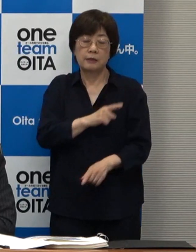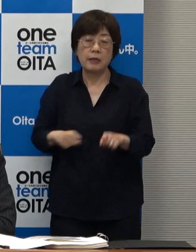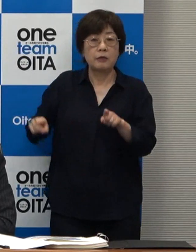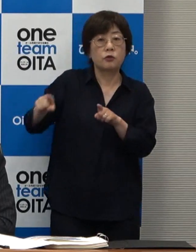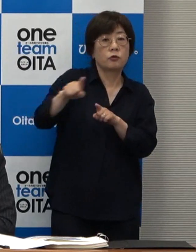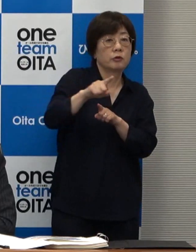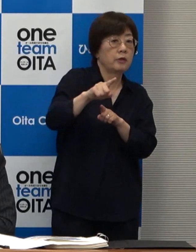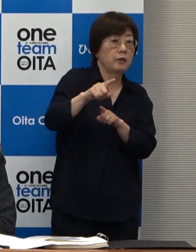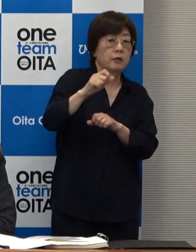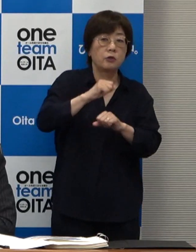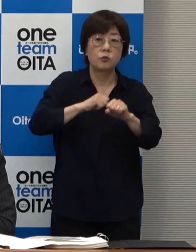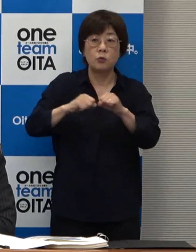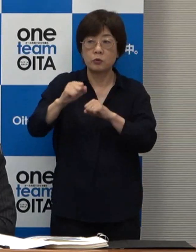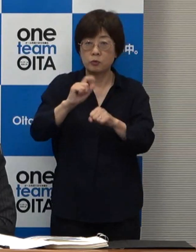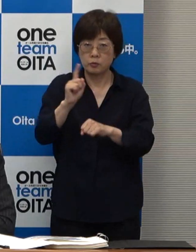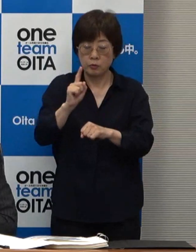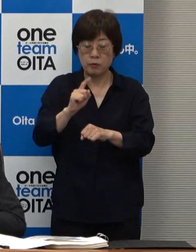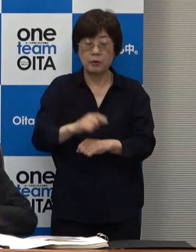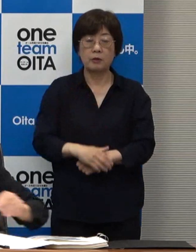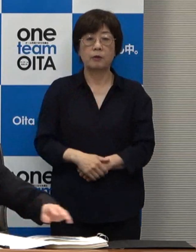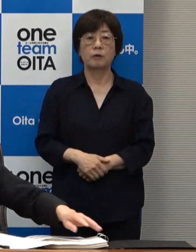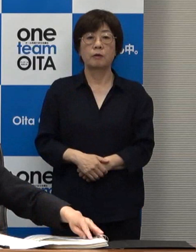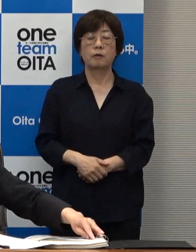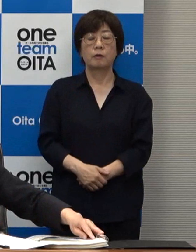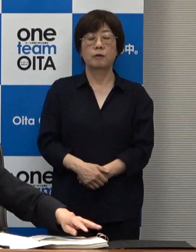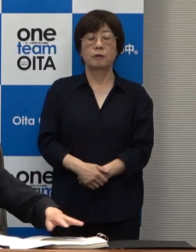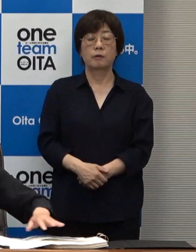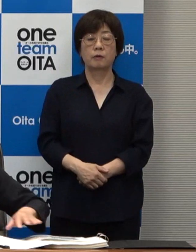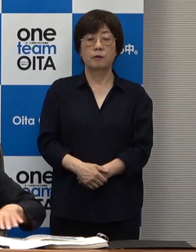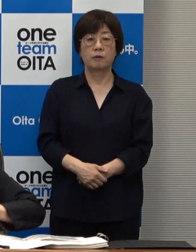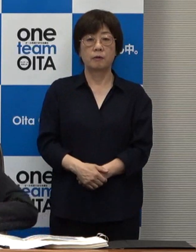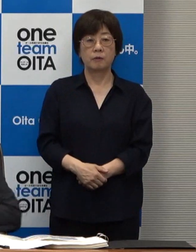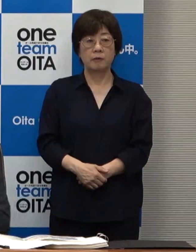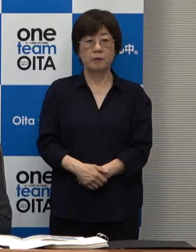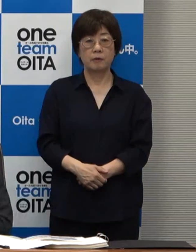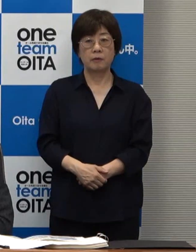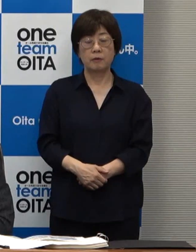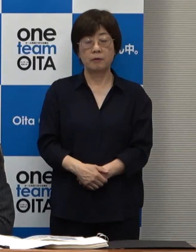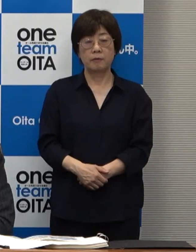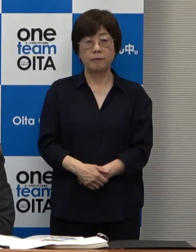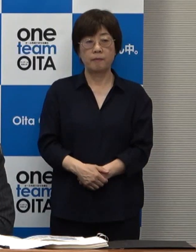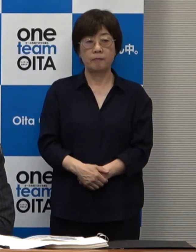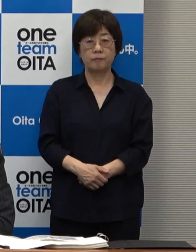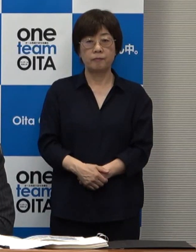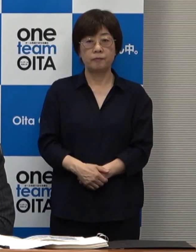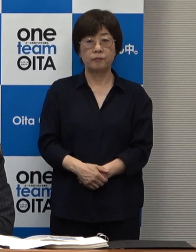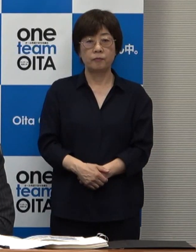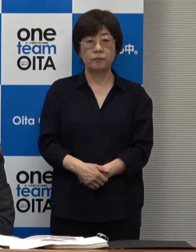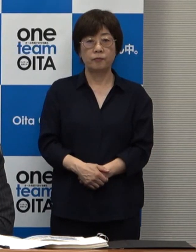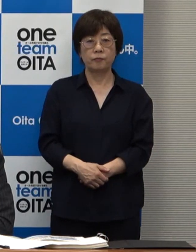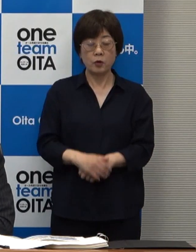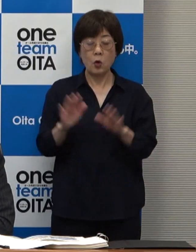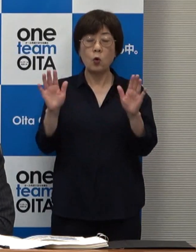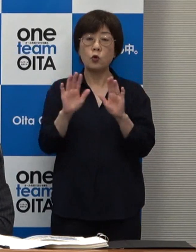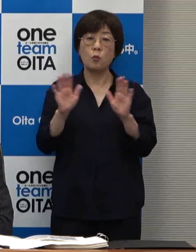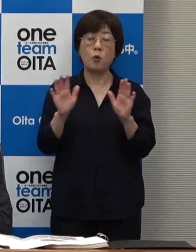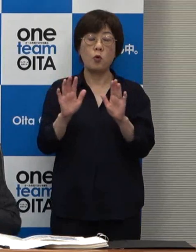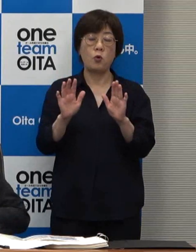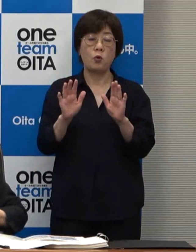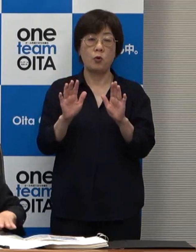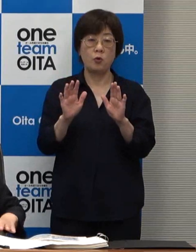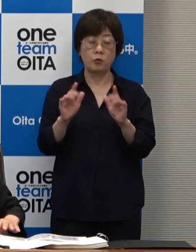と、必要と考えて取り組みが必要と考えております、少子化対策